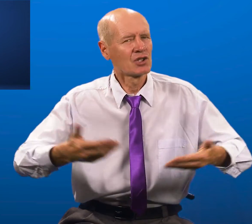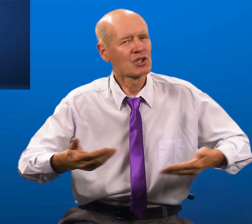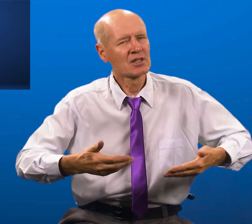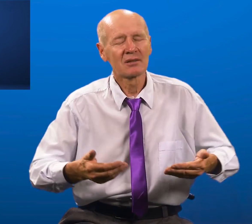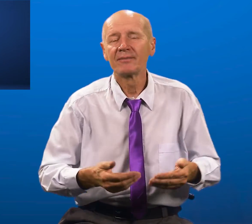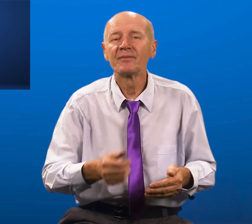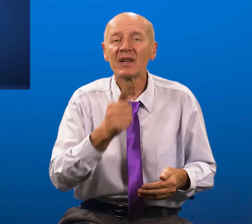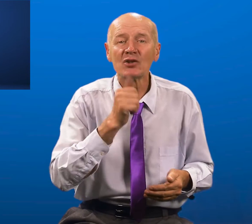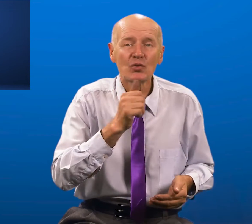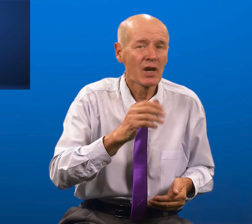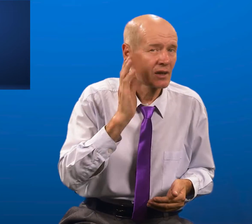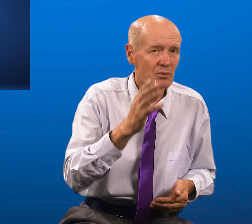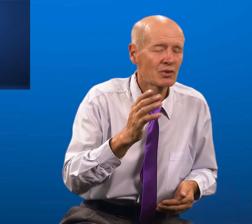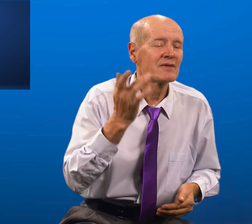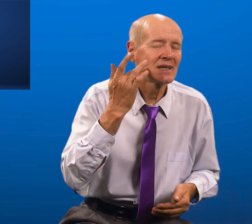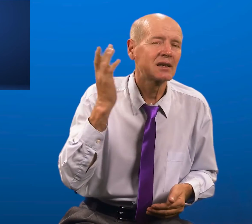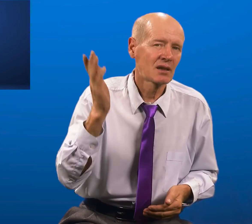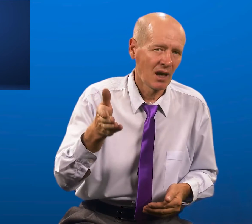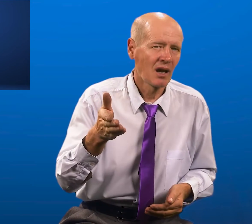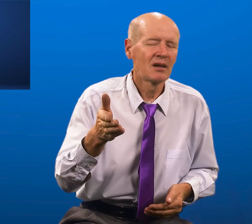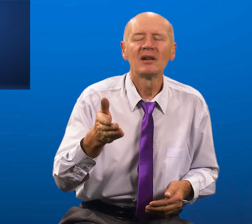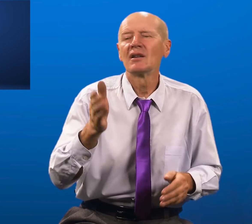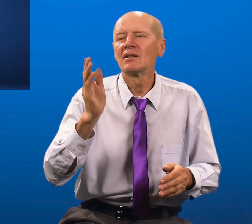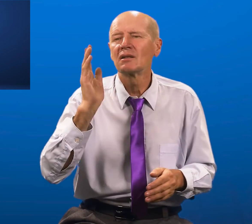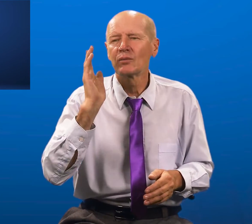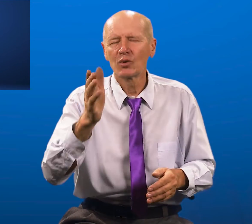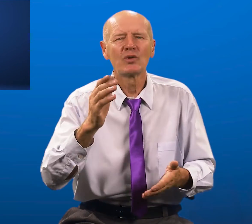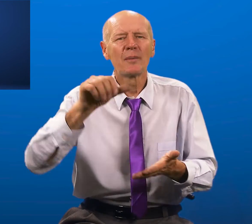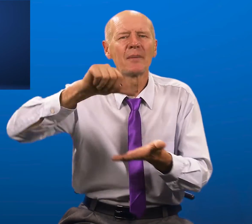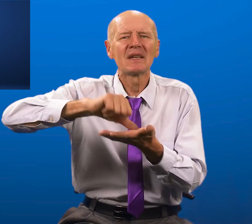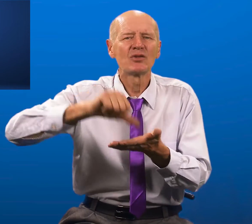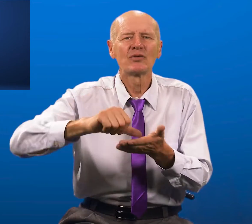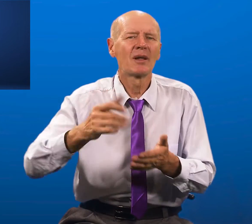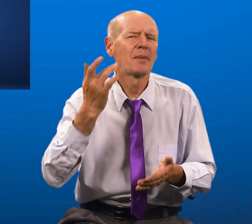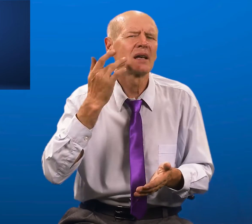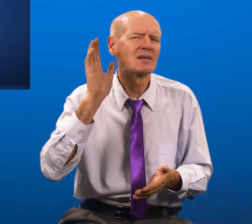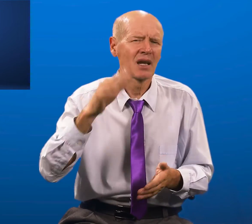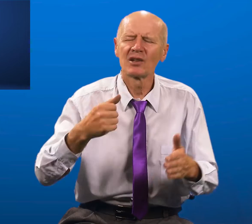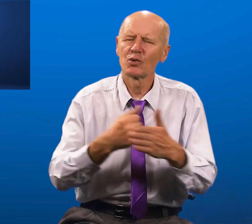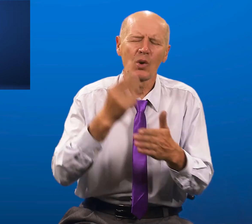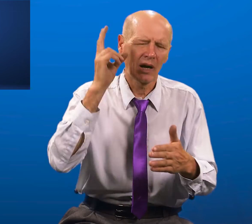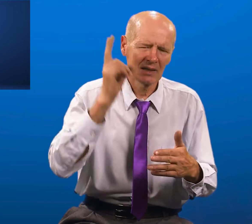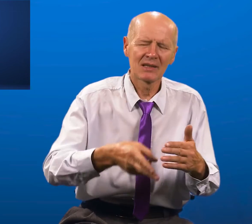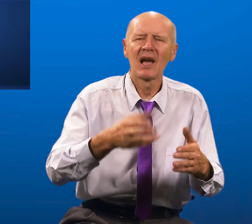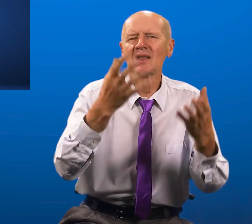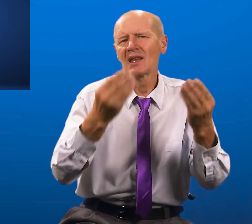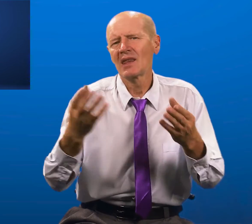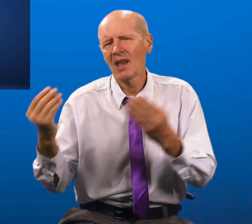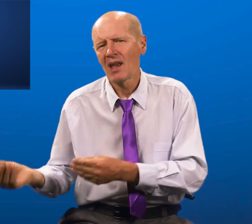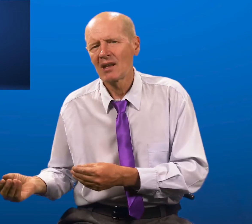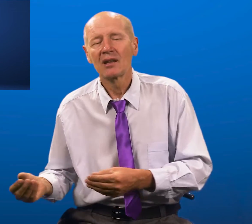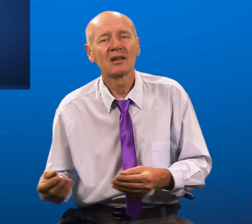жизнь. Искушения будут всегда, и они будут присутствовать в нашей жизни, наверное, до конца наших дней.